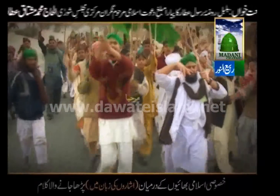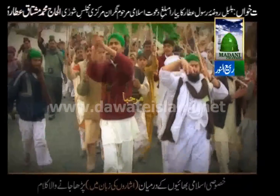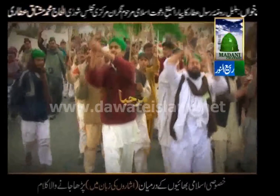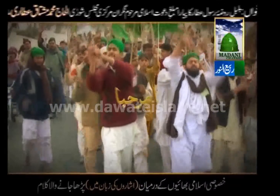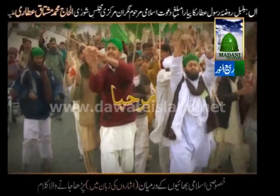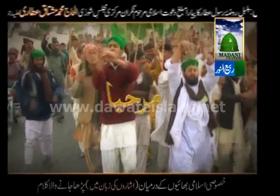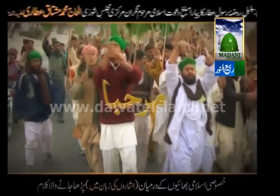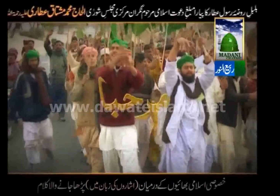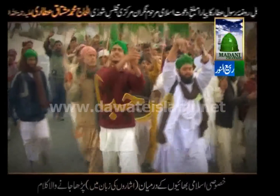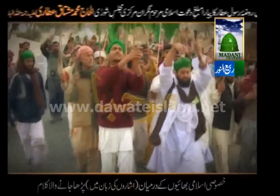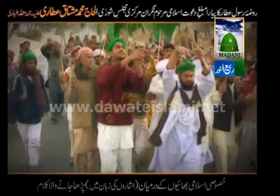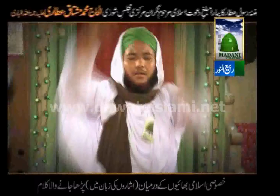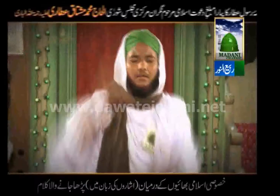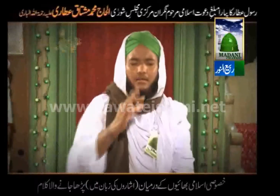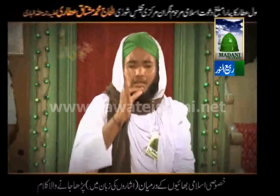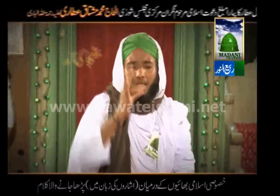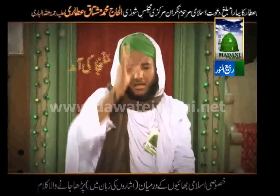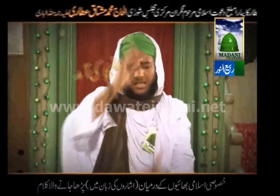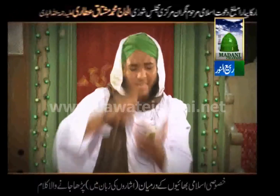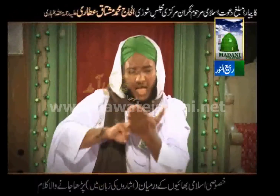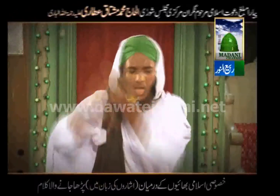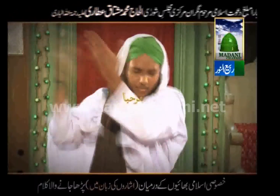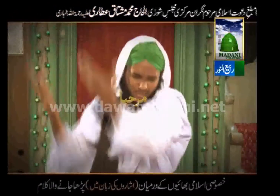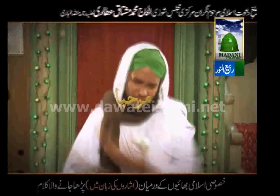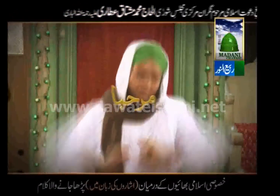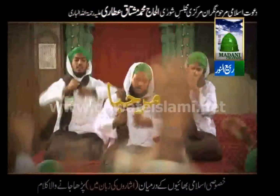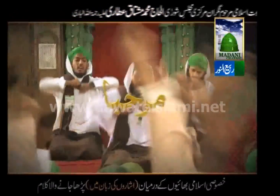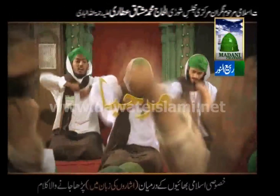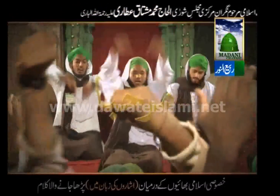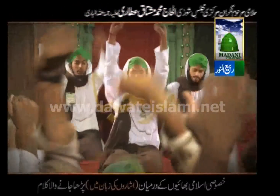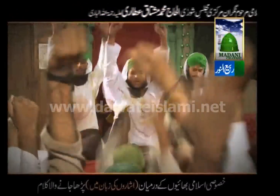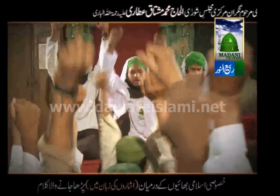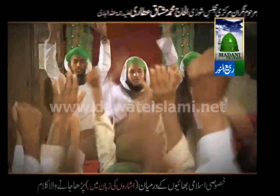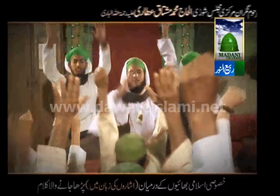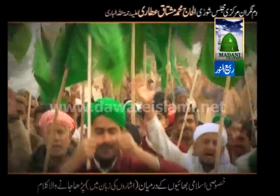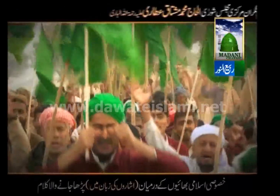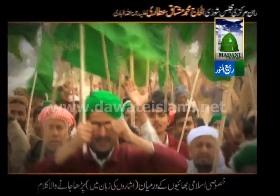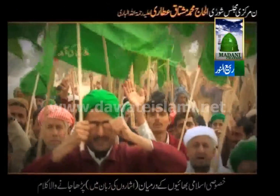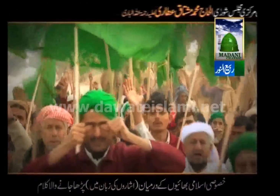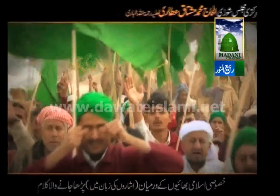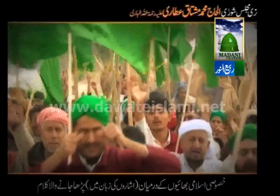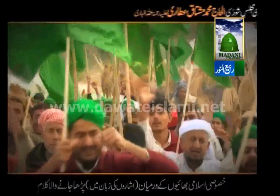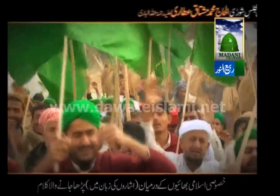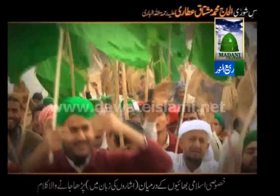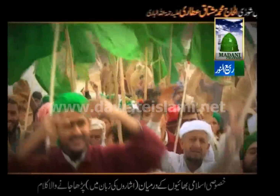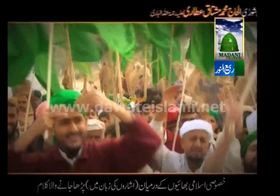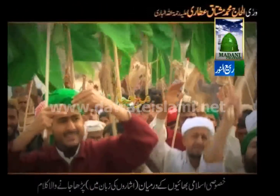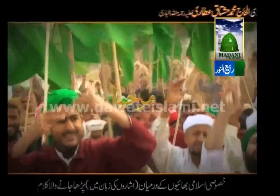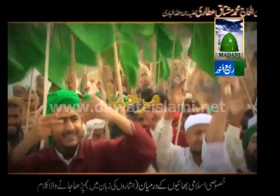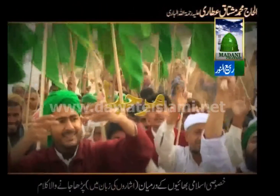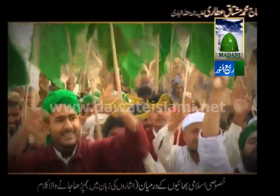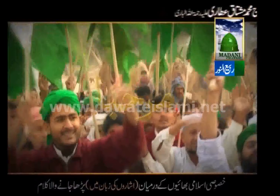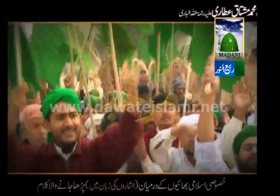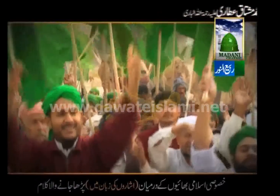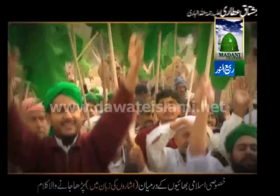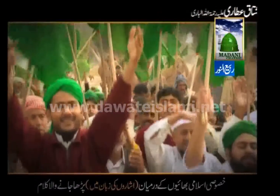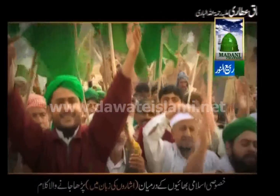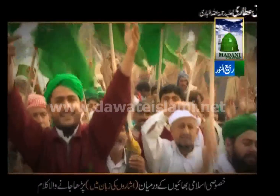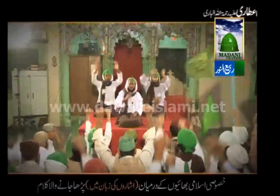آمد مرحبا ملجا کی آمد مرحبا ماما کی آمد مرحبا